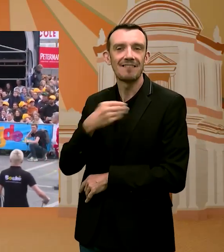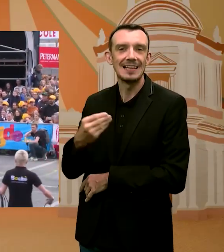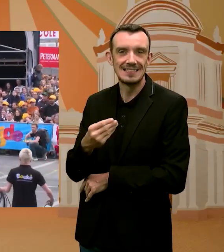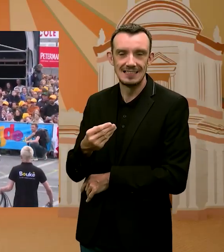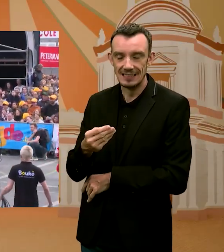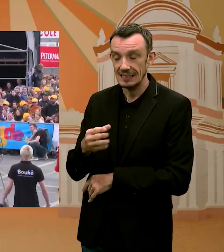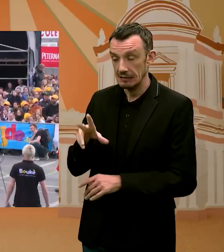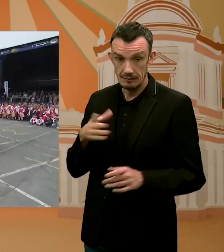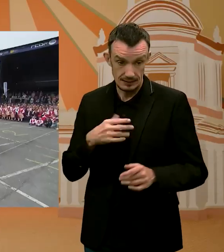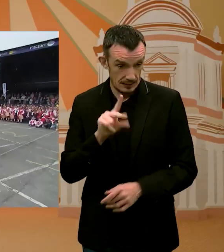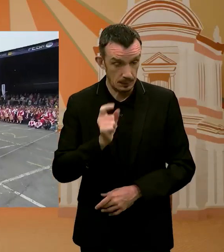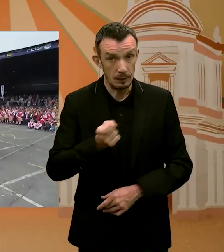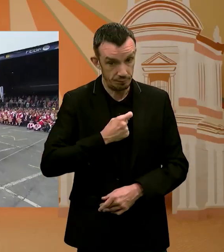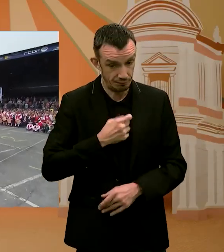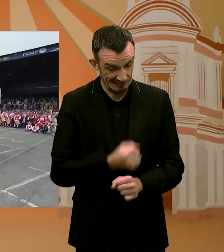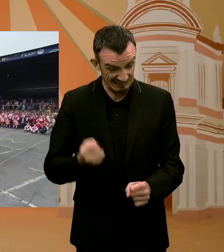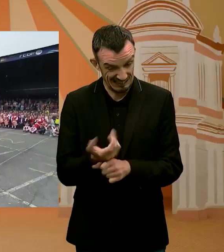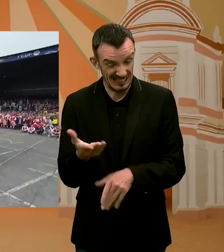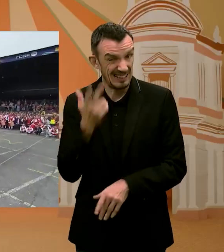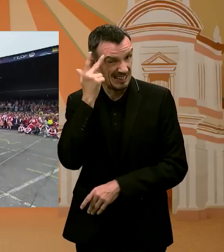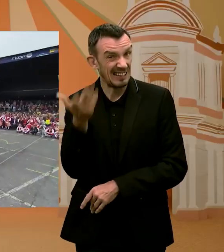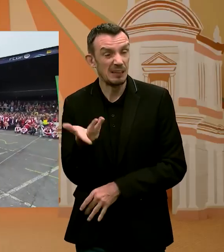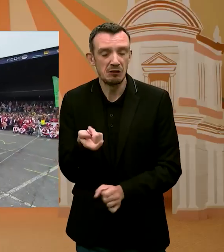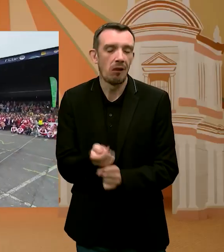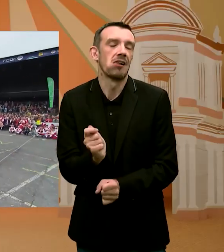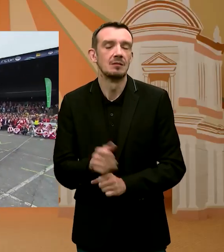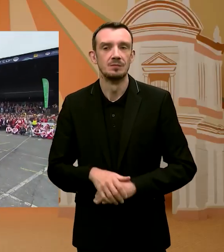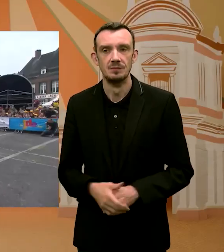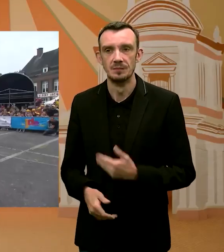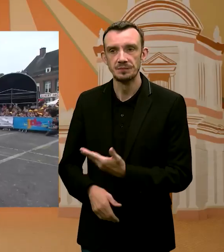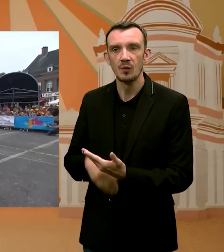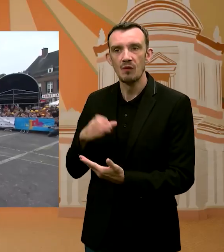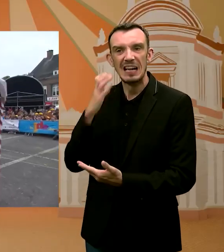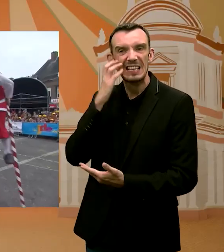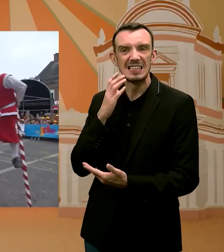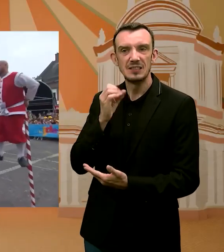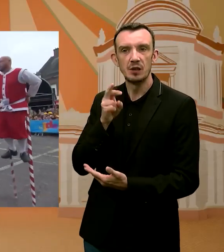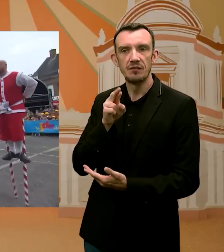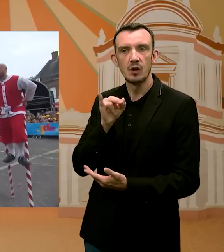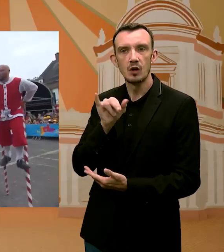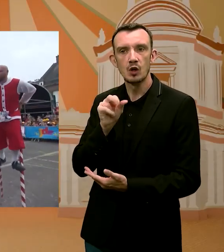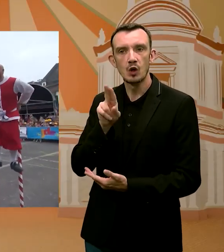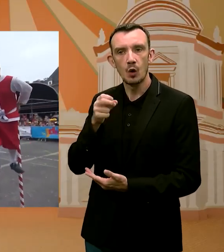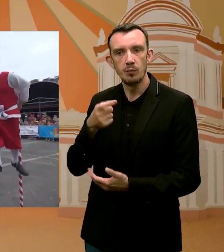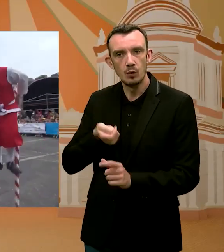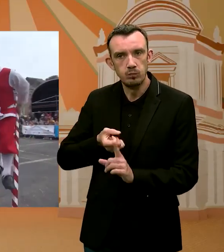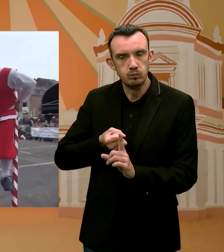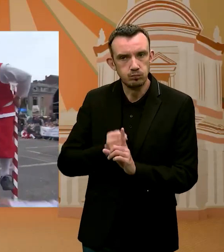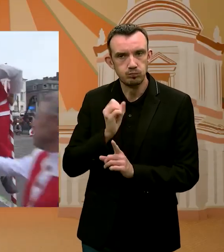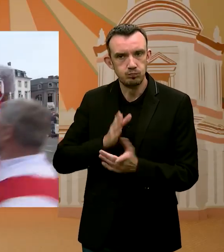suicide, mais ça c'était plus pour rigoler qu'autre chose. Voilà. Ça ne se fera pas ici. Ah, et Christophe Corbiot, il y va, il est décidé cette fois-ci. Sur Romain qui va de nouveau, une nouvelle fois perdre son échasse,